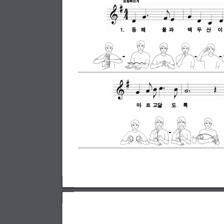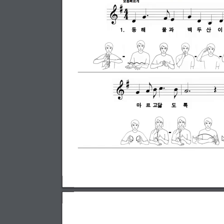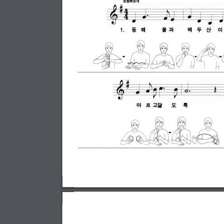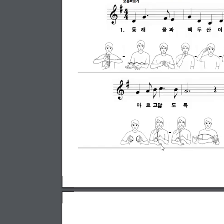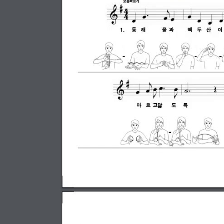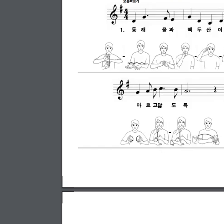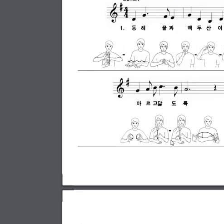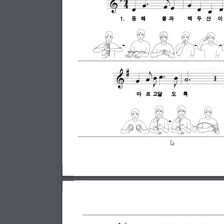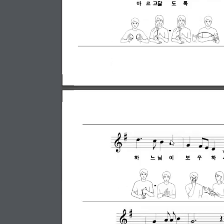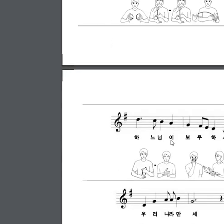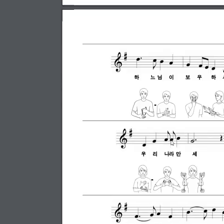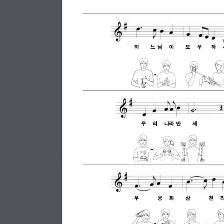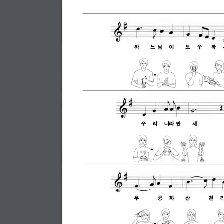번역해서 표현하는지를 이렇게